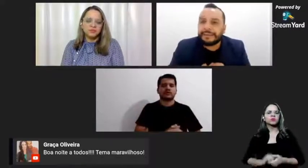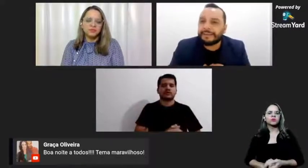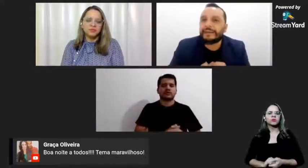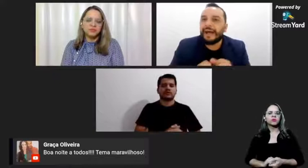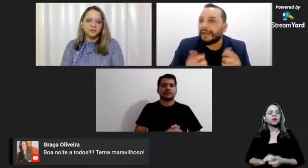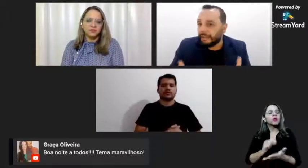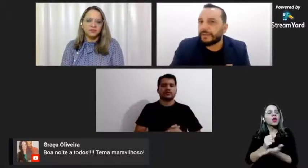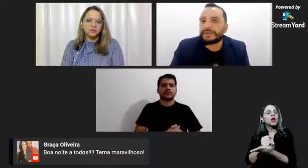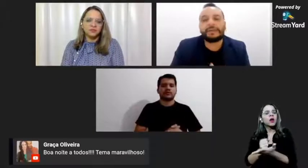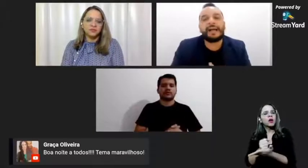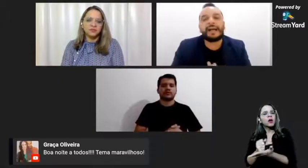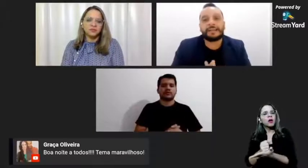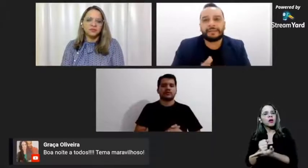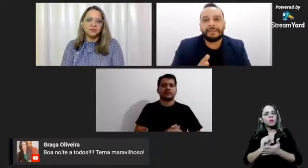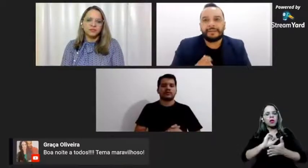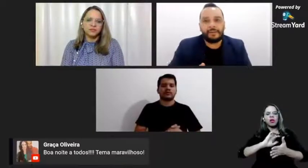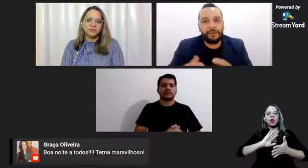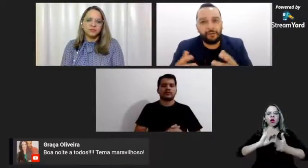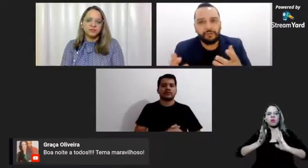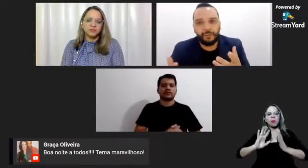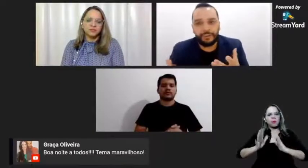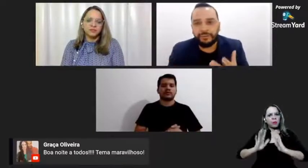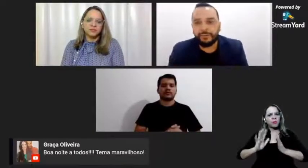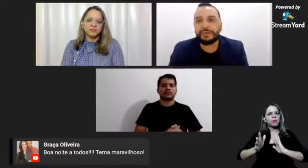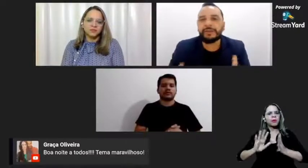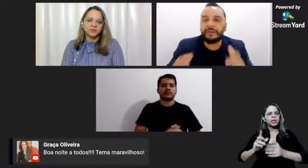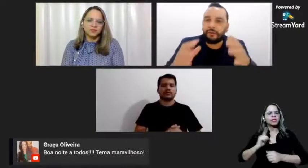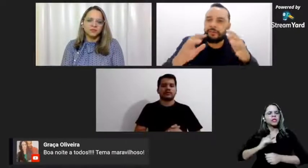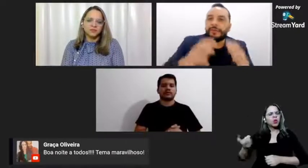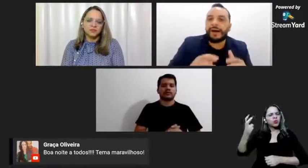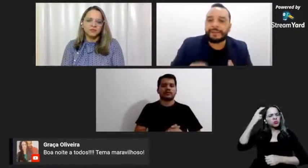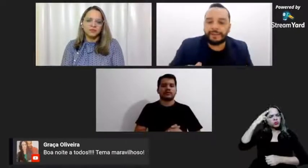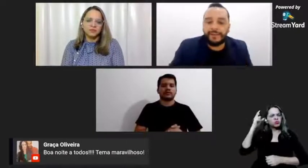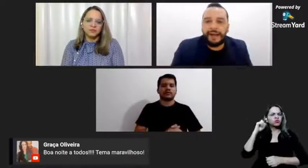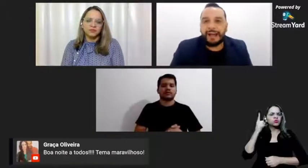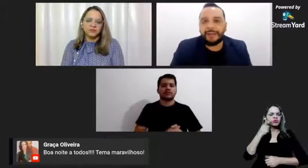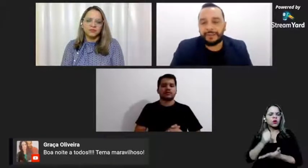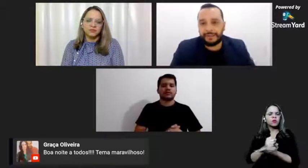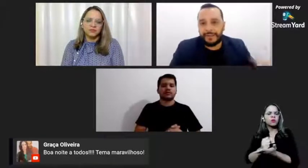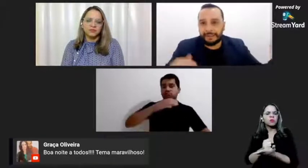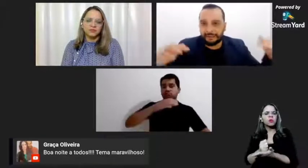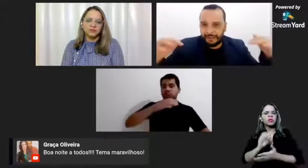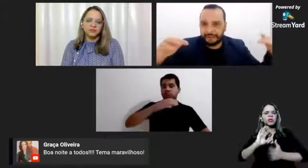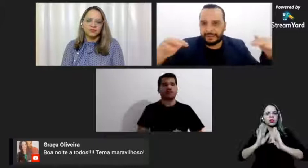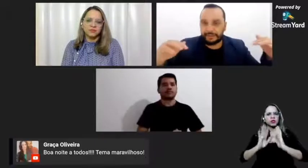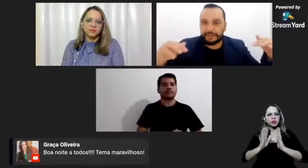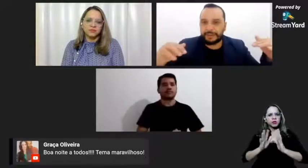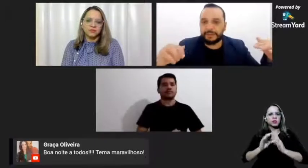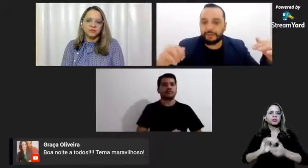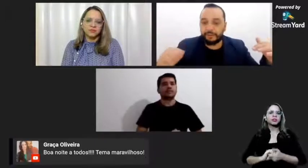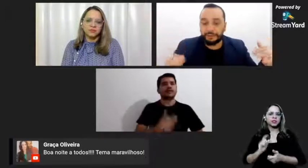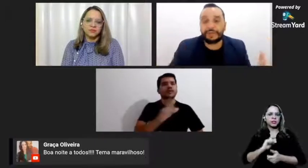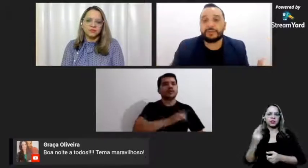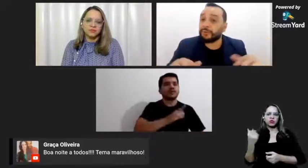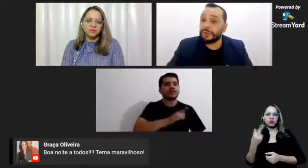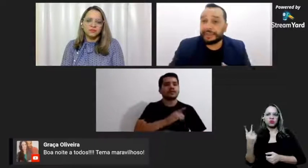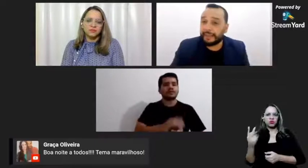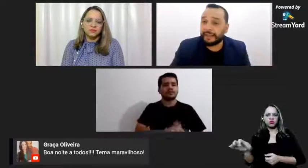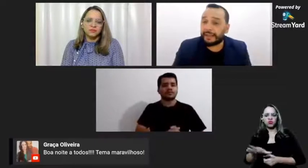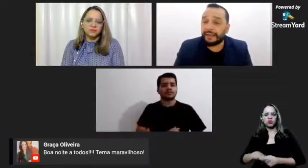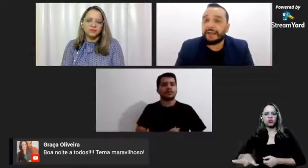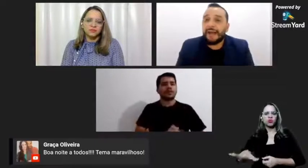como base a língua de sinais. Tem uma cultura surda e tem como base a língua de sinais. Então, tem esses dois grandes grupos.